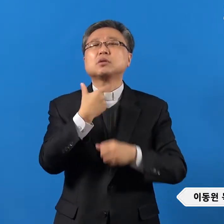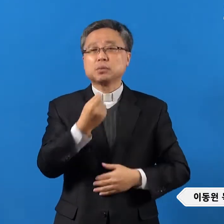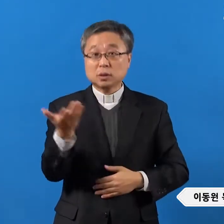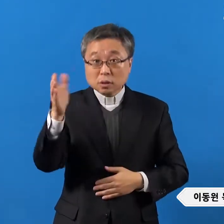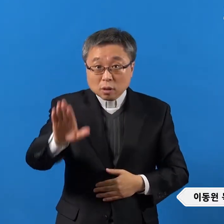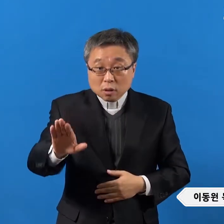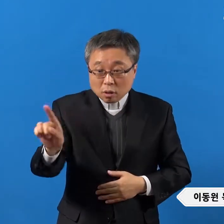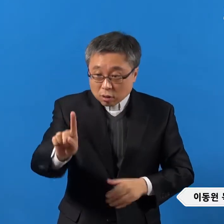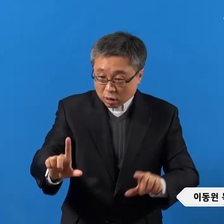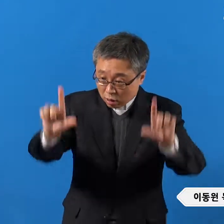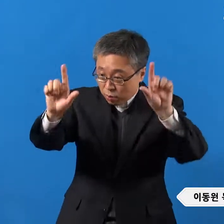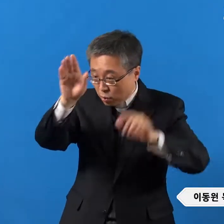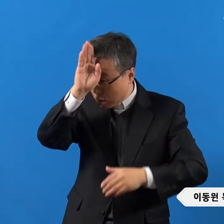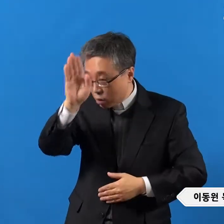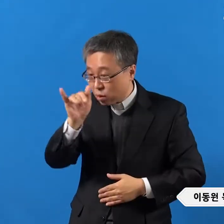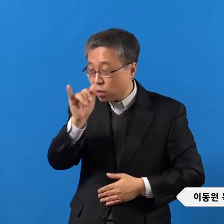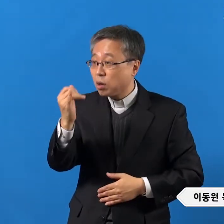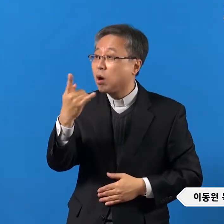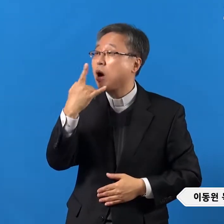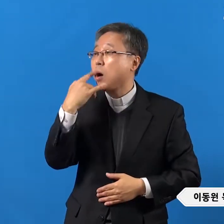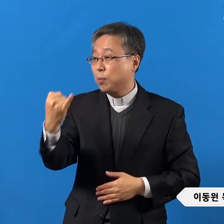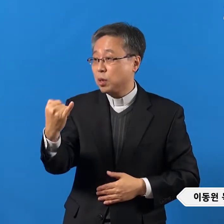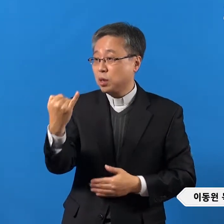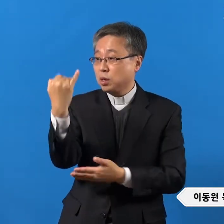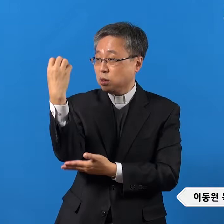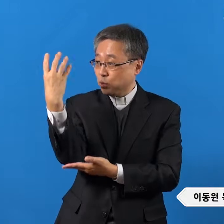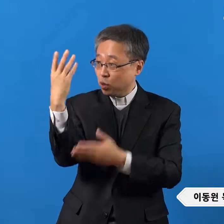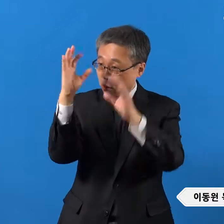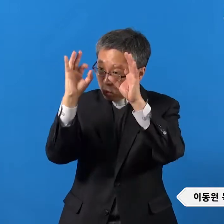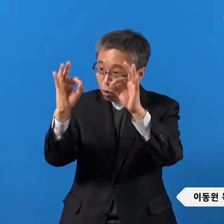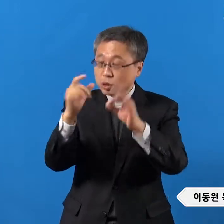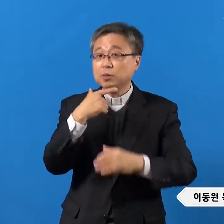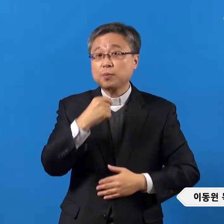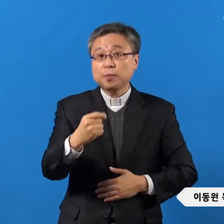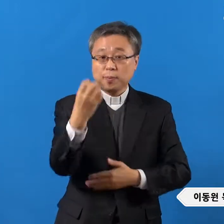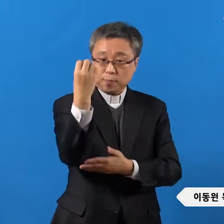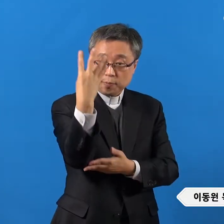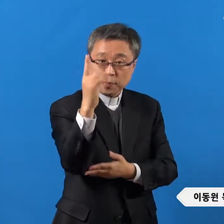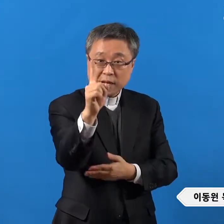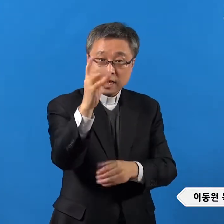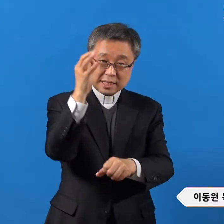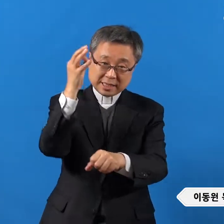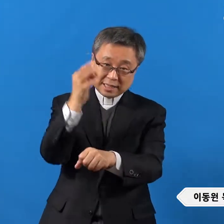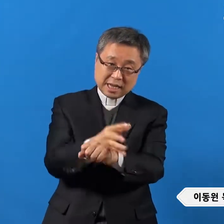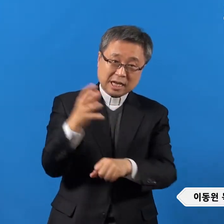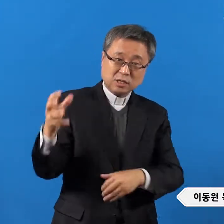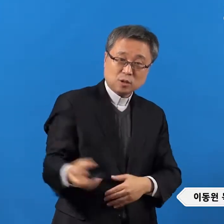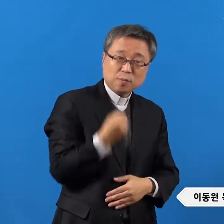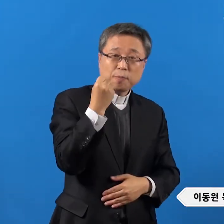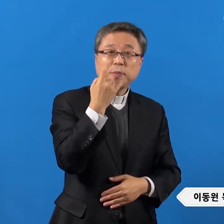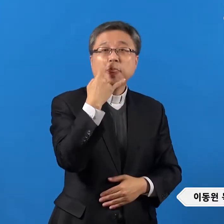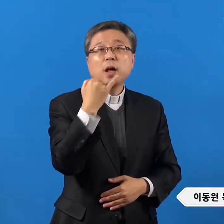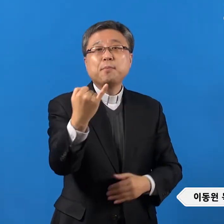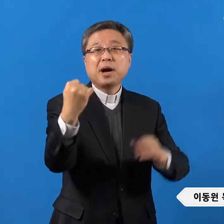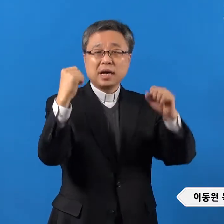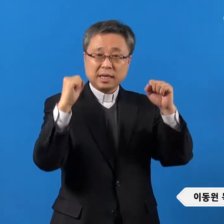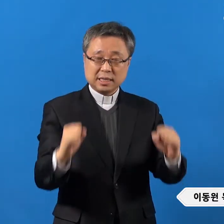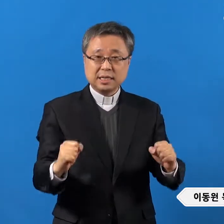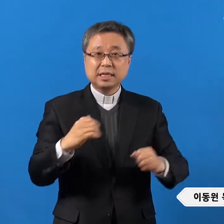병든 어머니가 신문을 보고 싶다고 해서 신문을 하나 사들고 엄마가 계신 친정으로